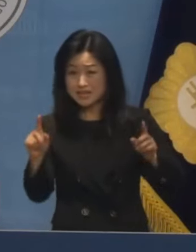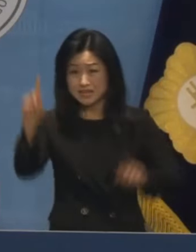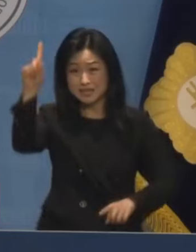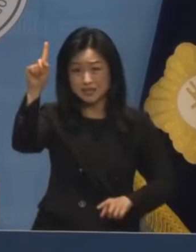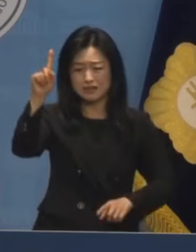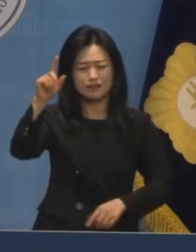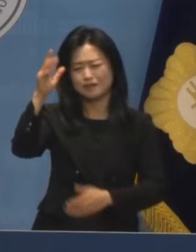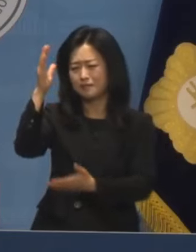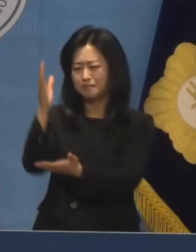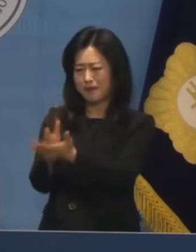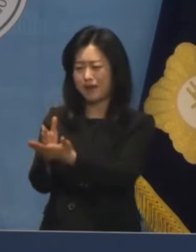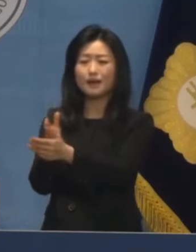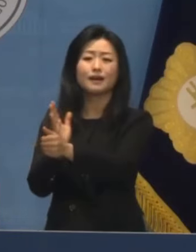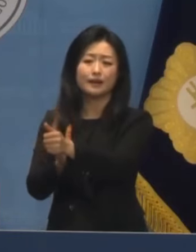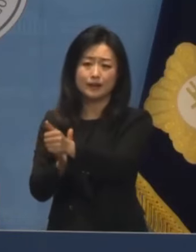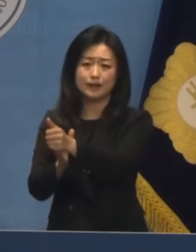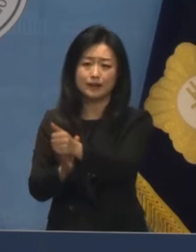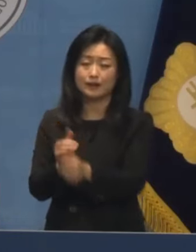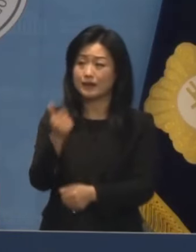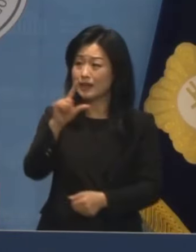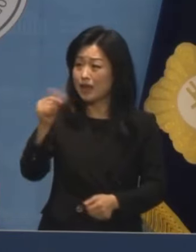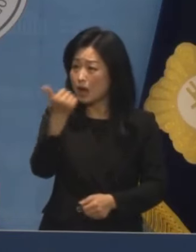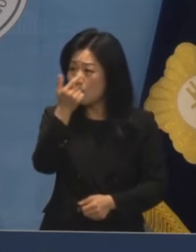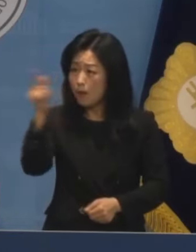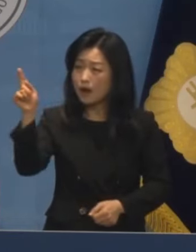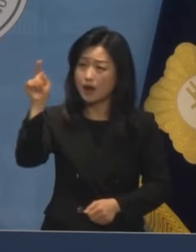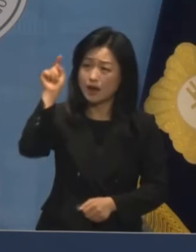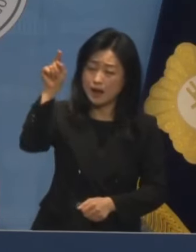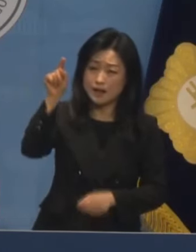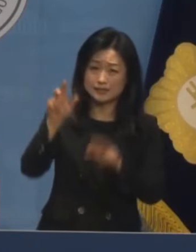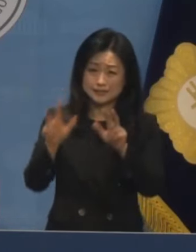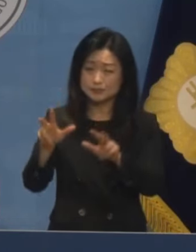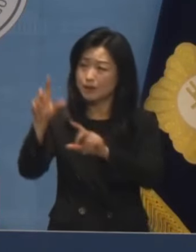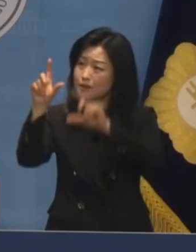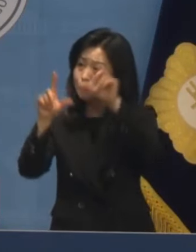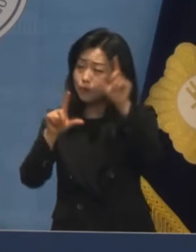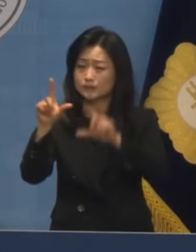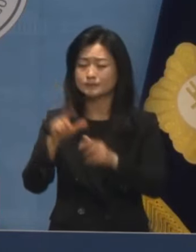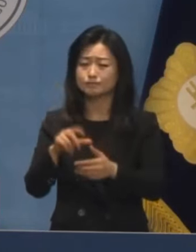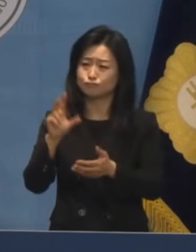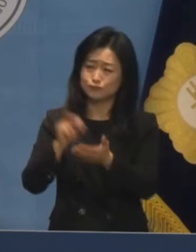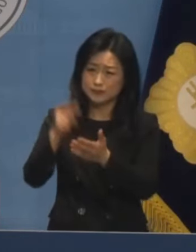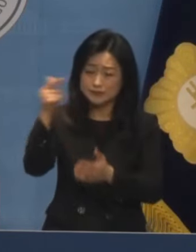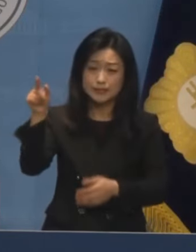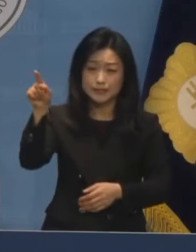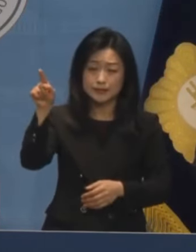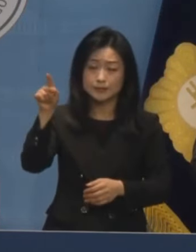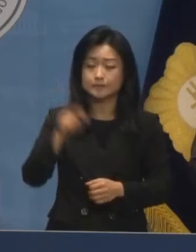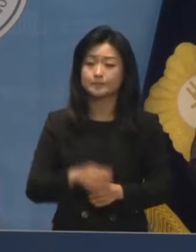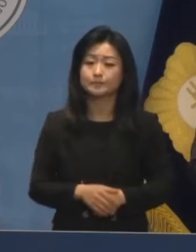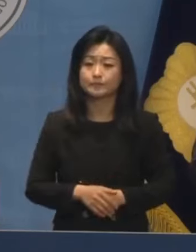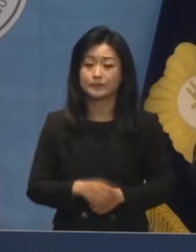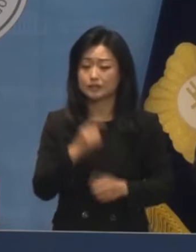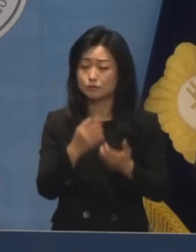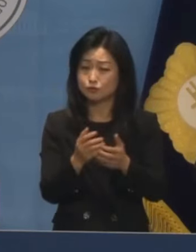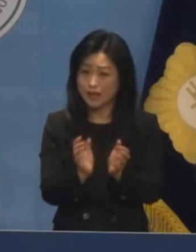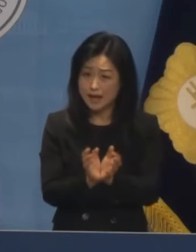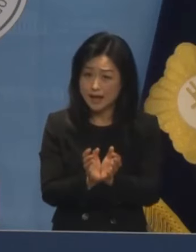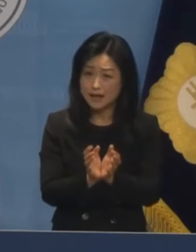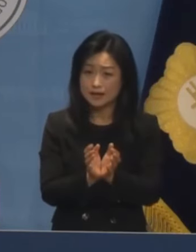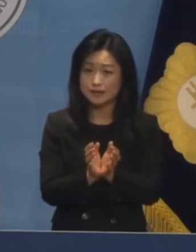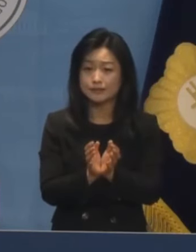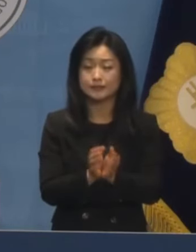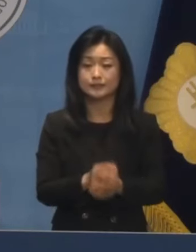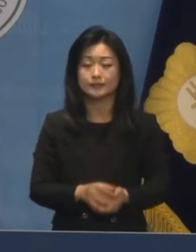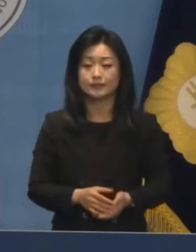행보를 이어가고 있는 한화 오션에 대해서 어 강력히 규탄합니다 더불어민주당과 노동중